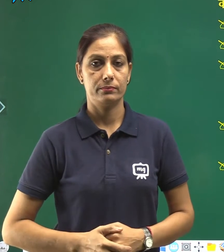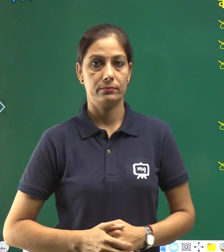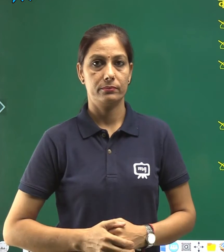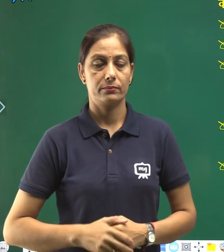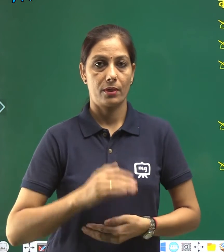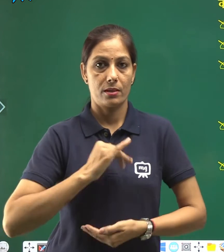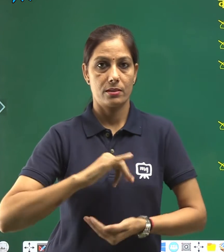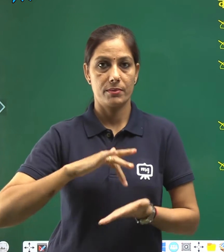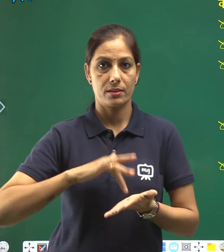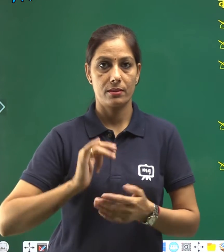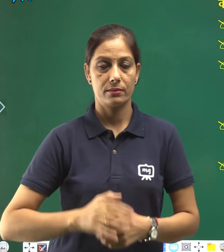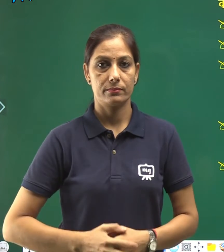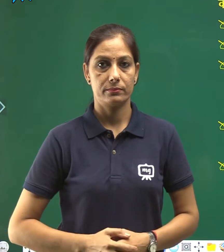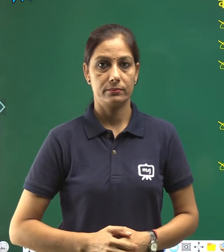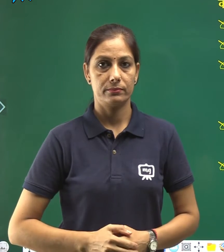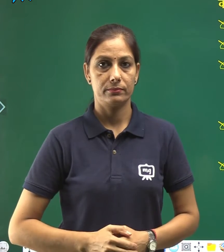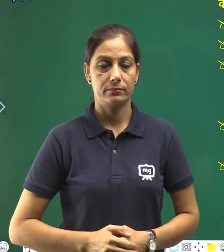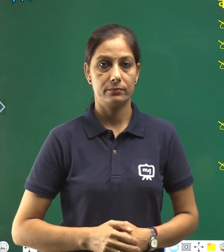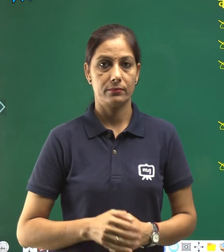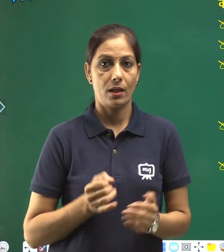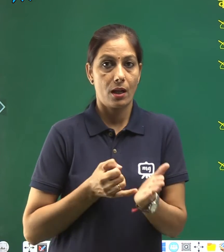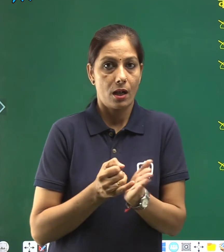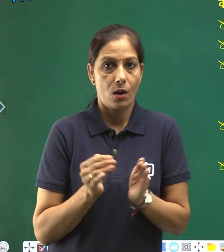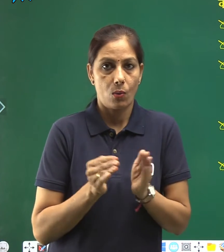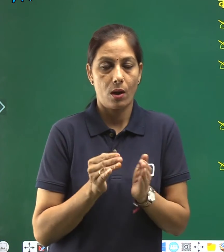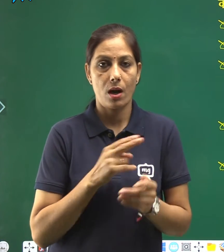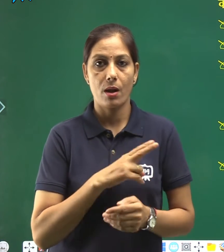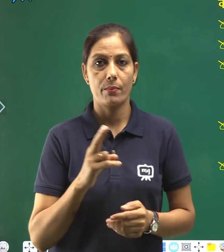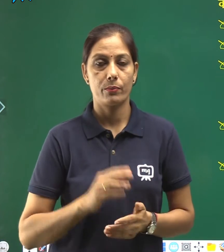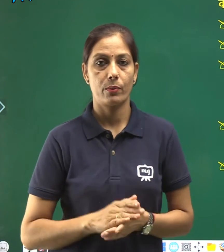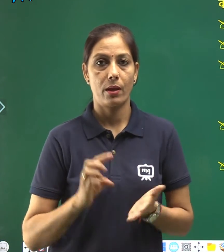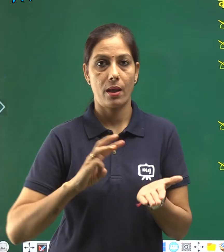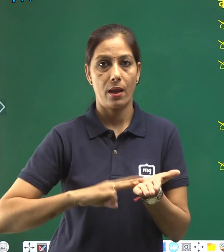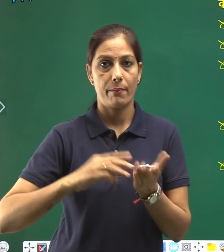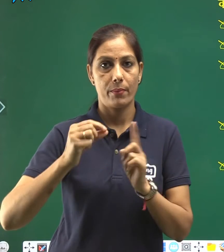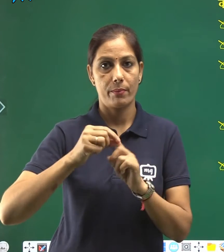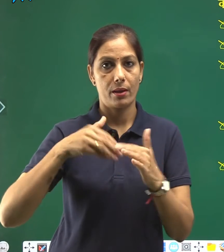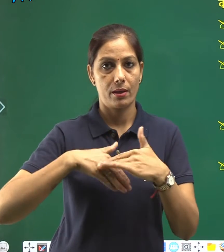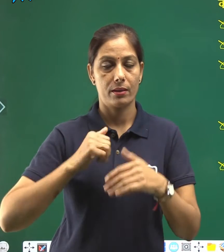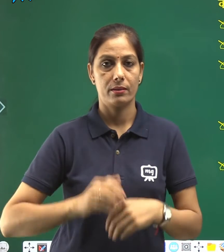जन्म स्थान गुना है, जो मध्य प्रदेश में है।